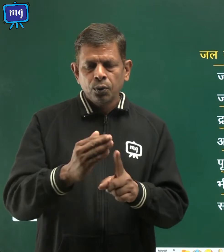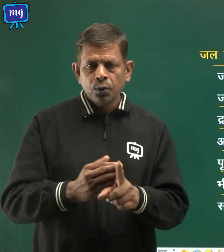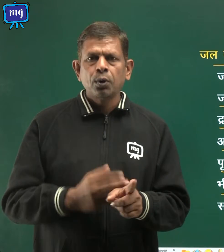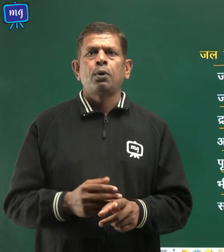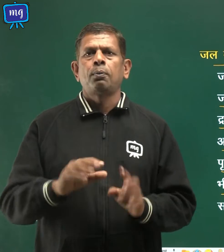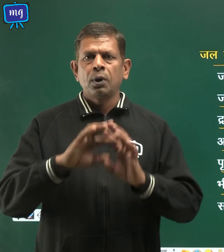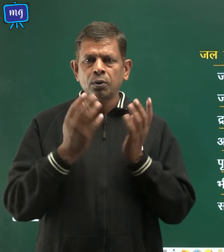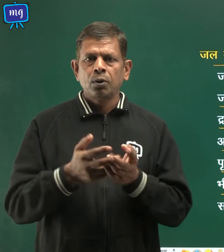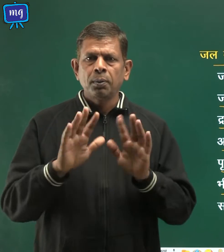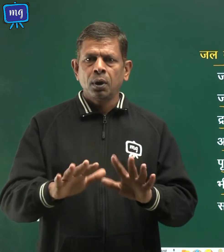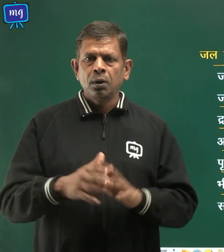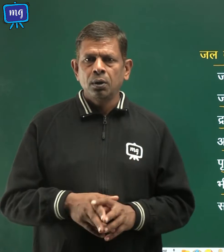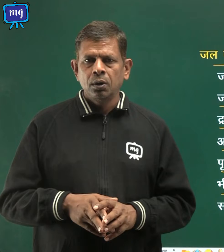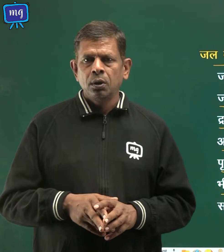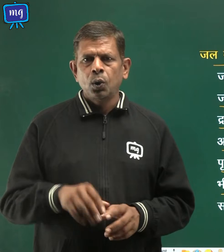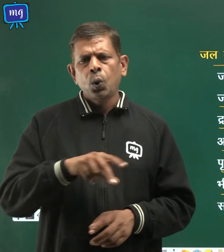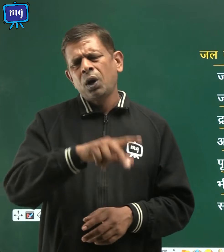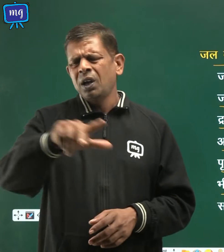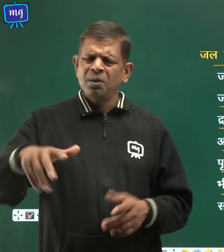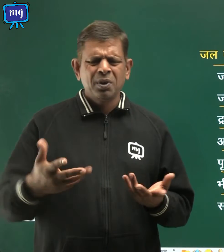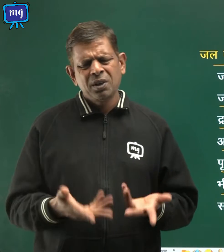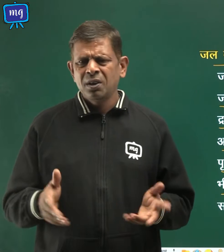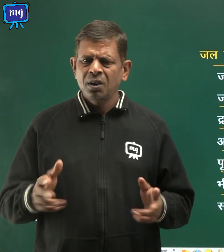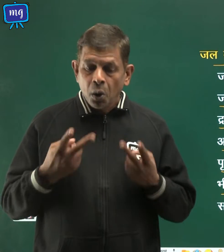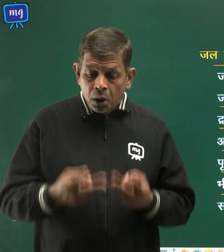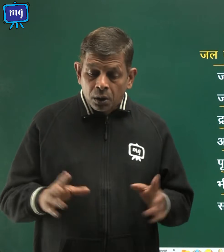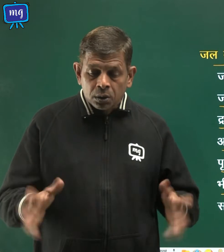पृथ्वी पर कहीं भी पाया जा सकता है।